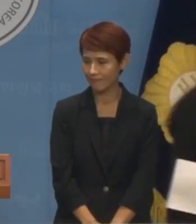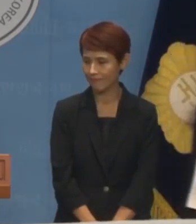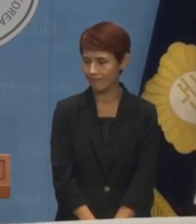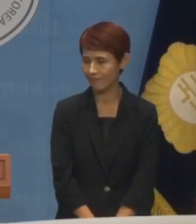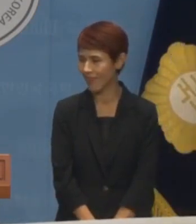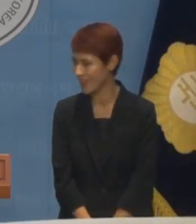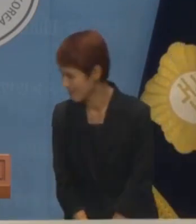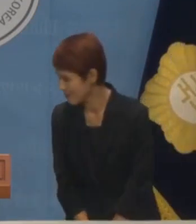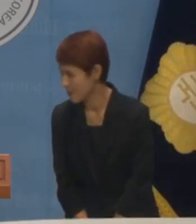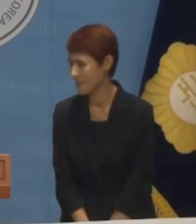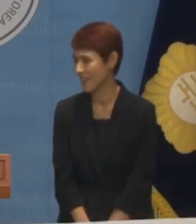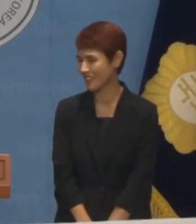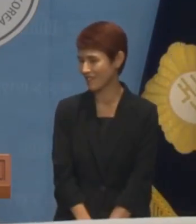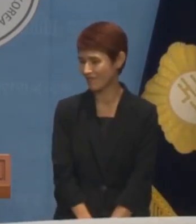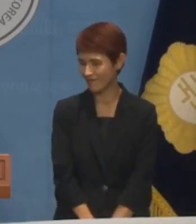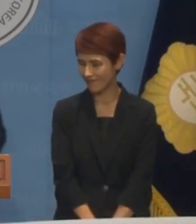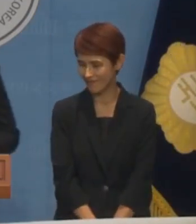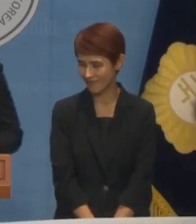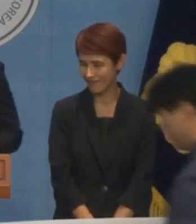됐습니까?